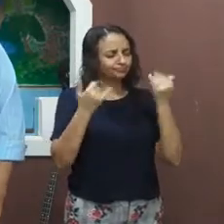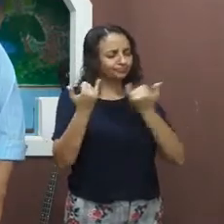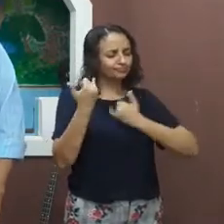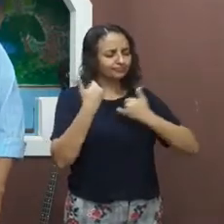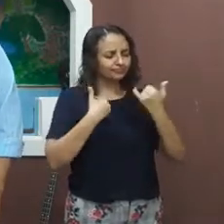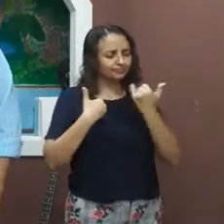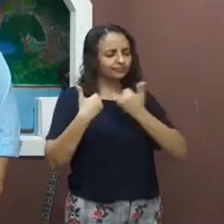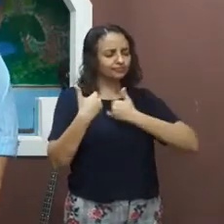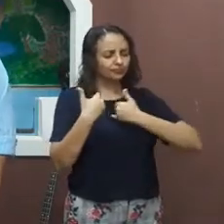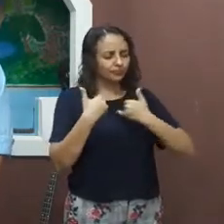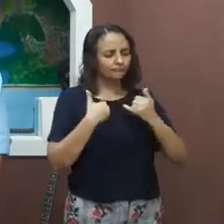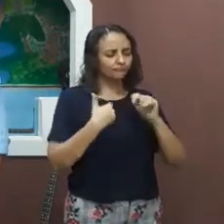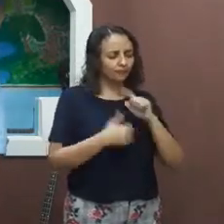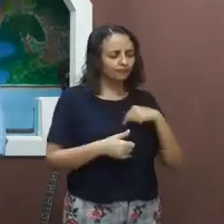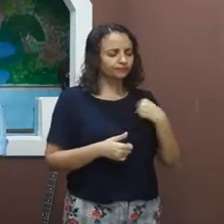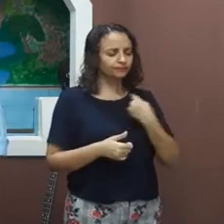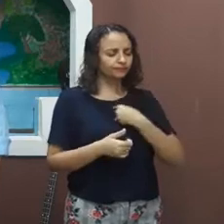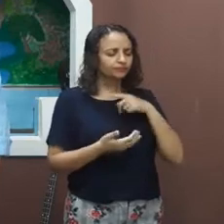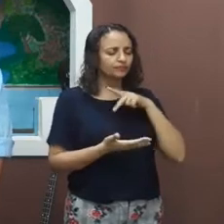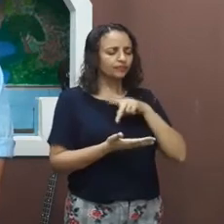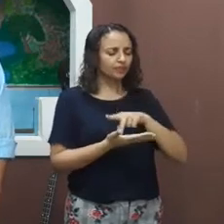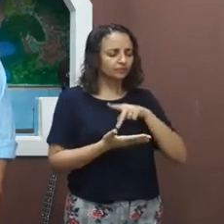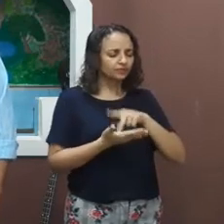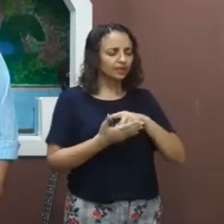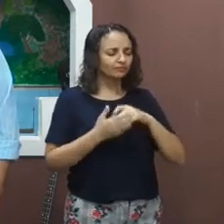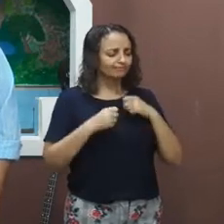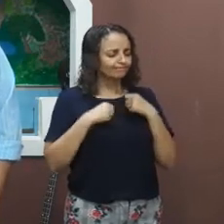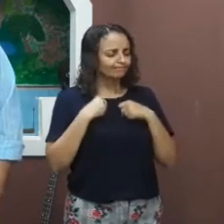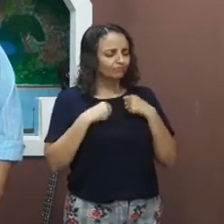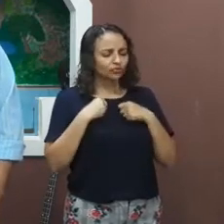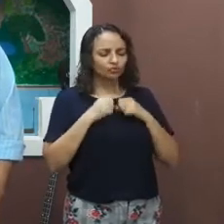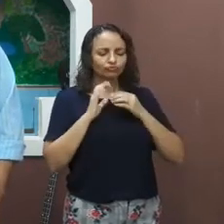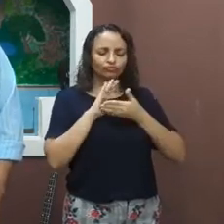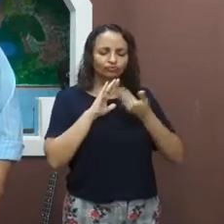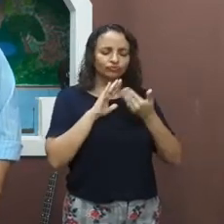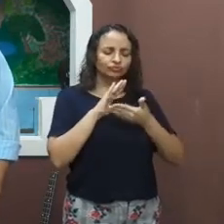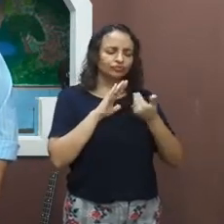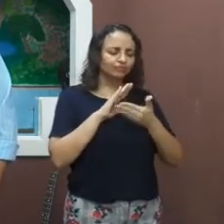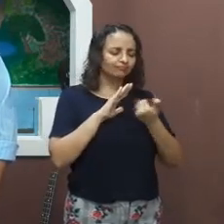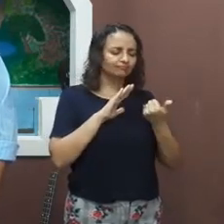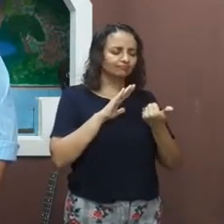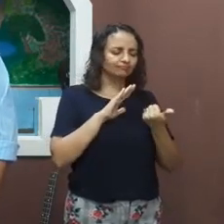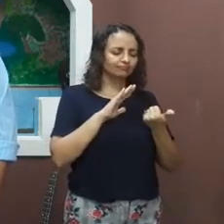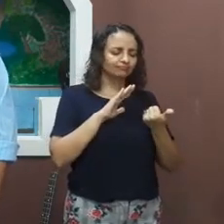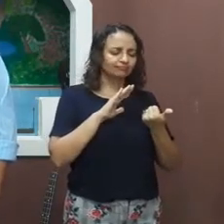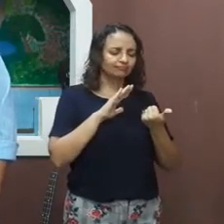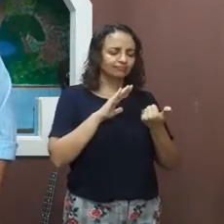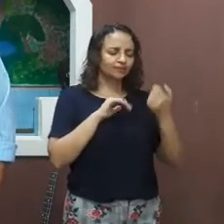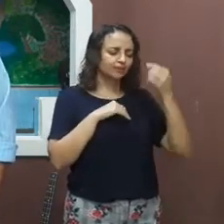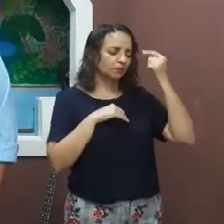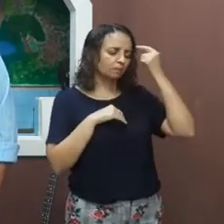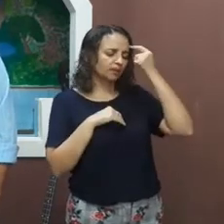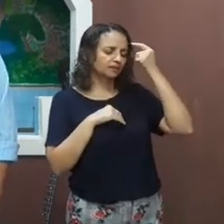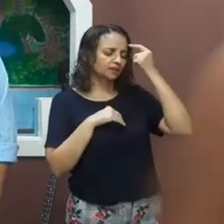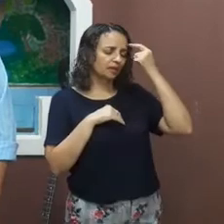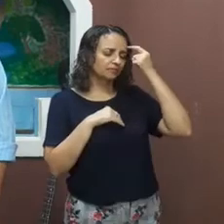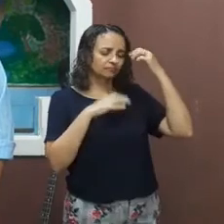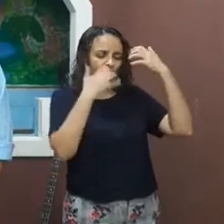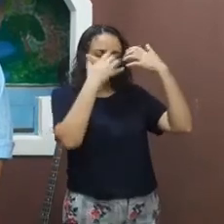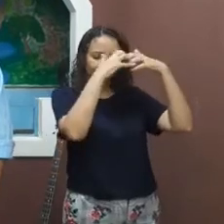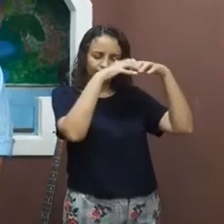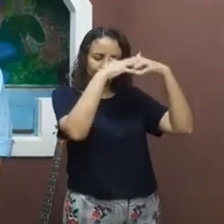corações. Deus querido, que nós realmente possamos tirar toda a ansiedade, Senhor Deus, de nossos corações, que nós possamos pensar,